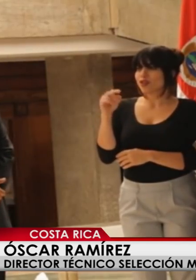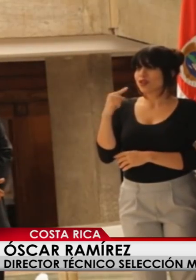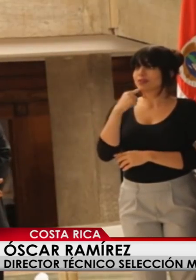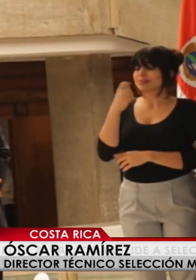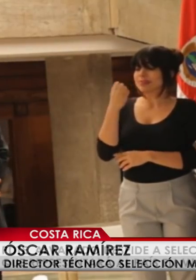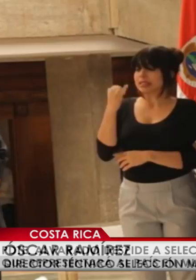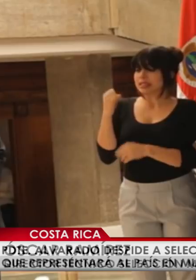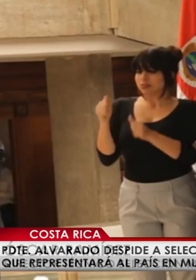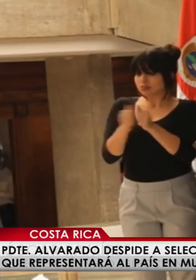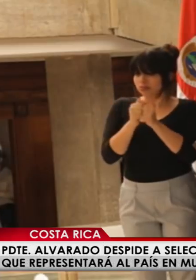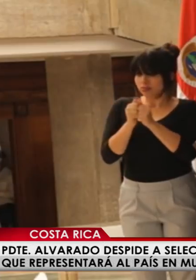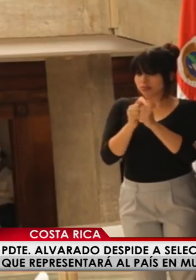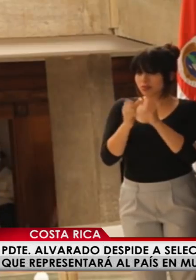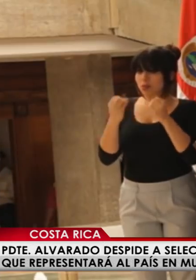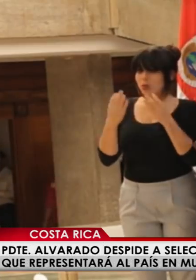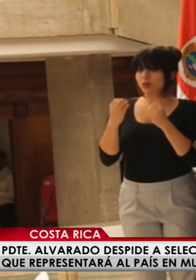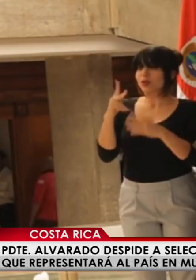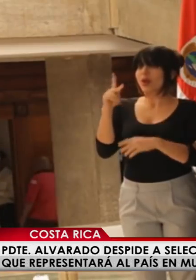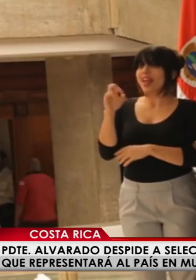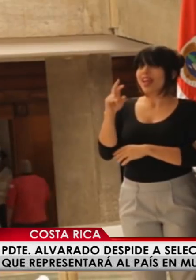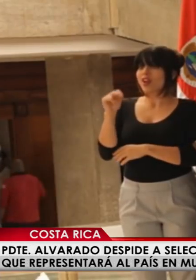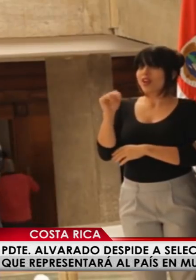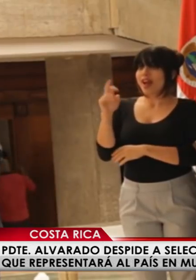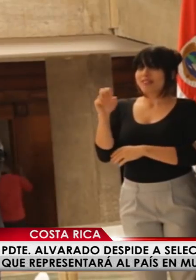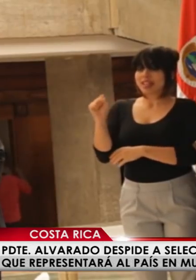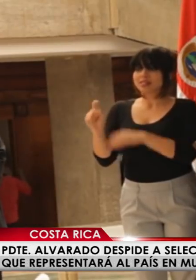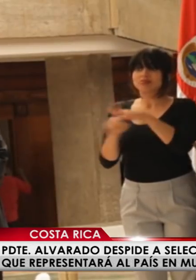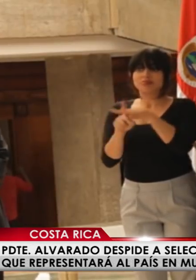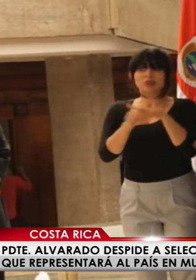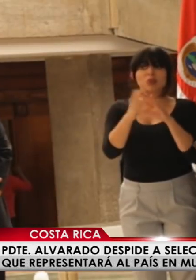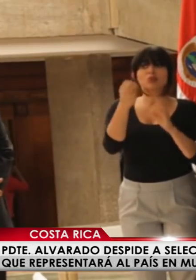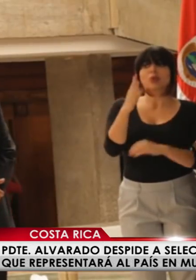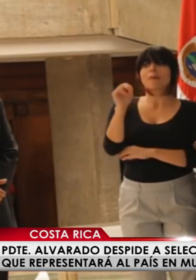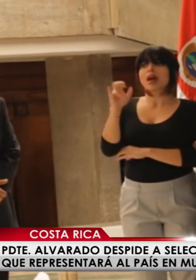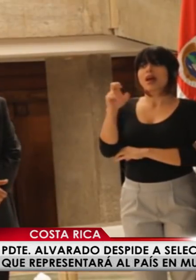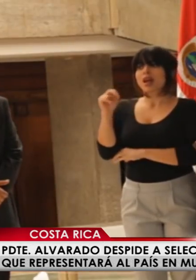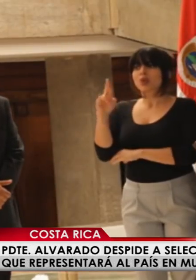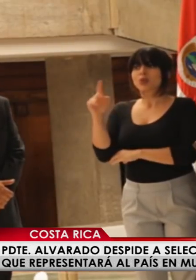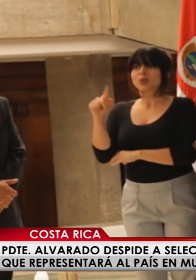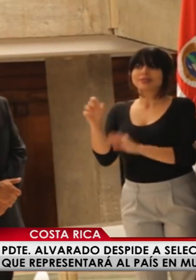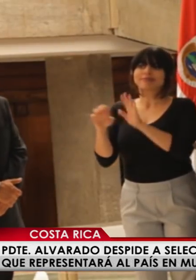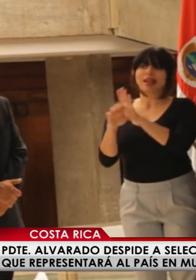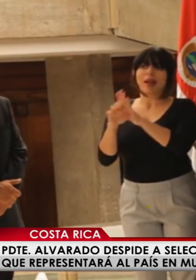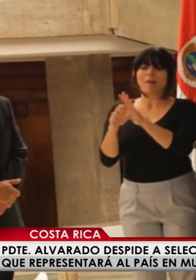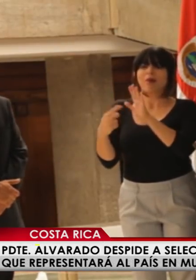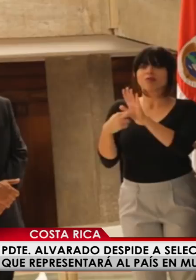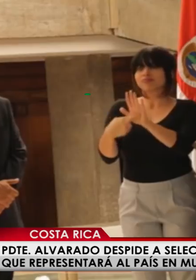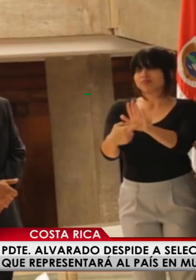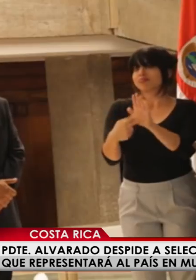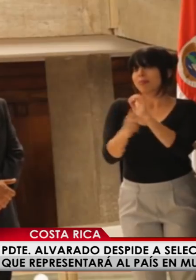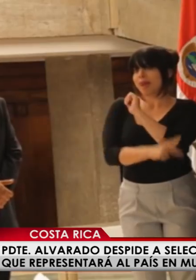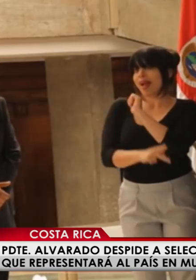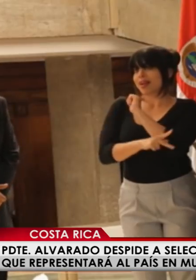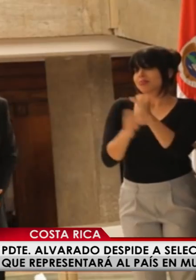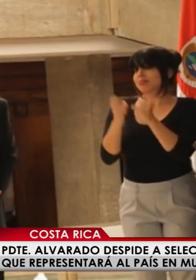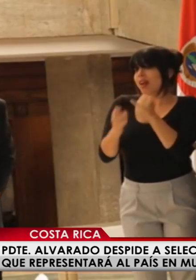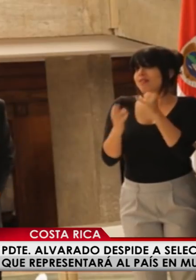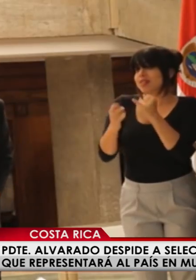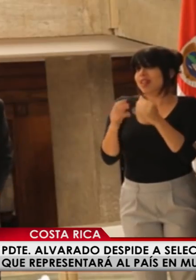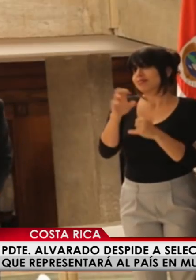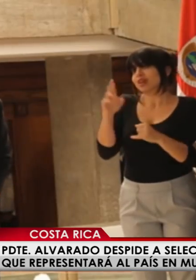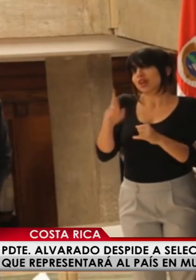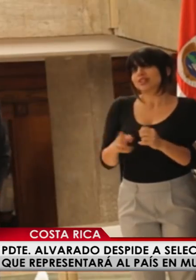juntamos podemos tener muchos Keylor Navas, muchos Brian Ruiz, por hablar de algunos muchachos que representan al país, y al final de cuentas es Costa